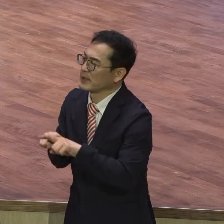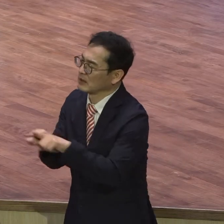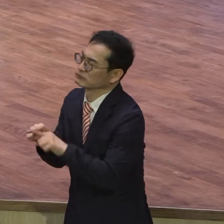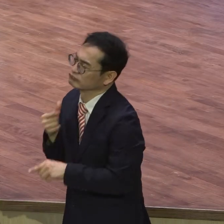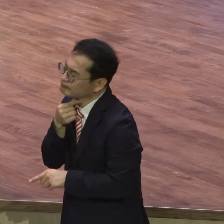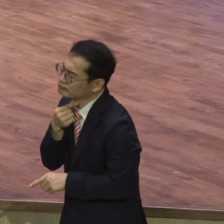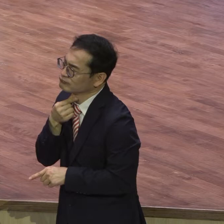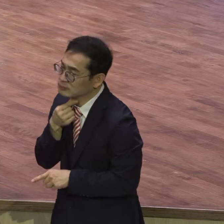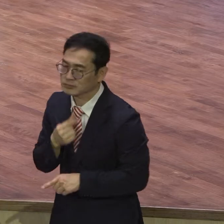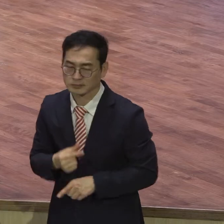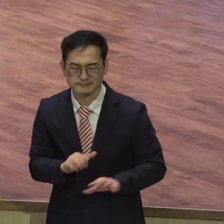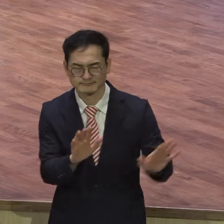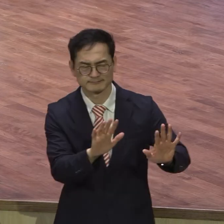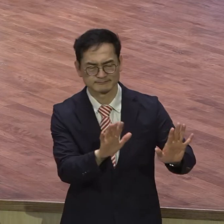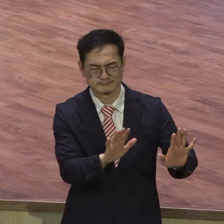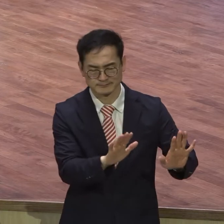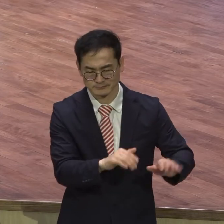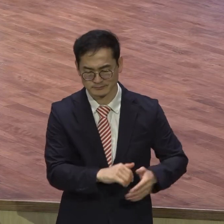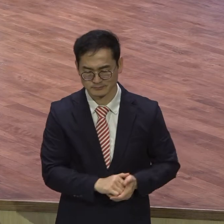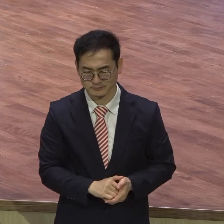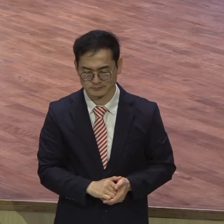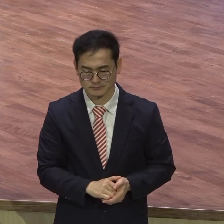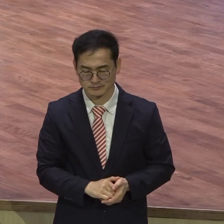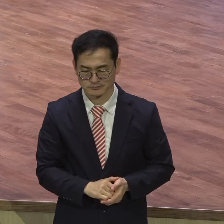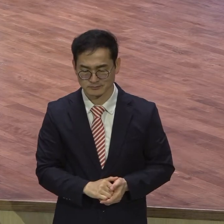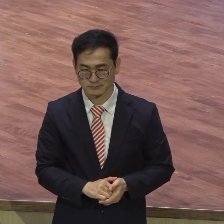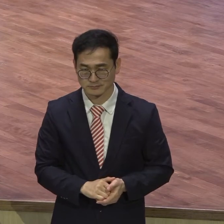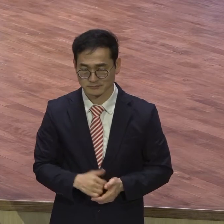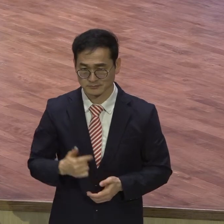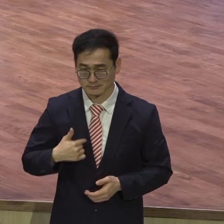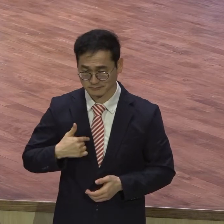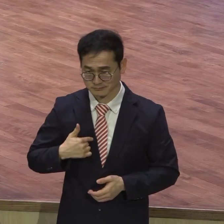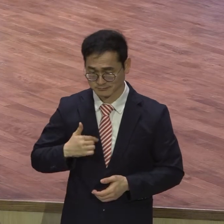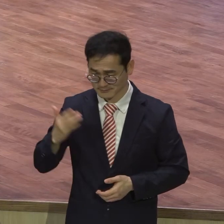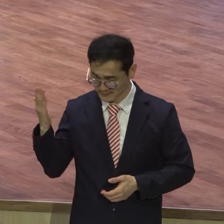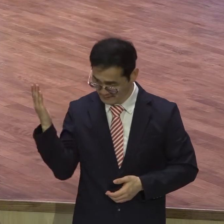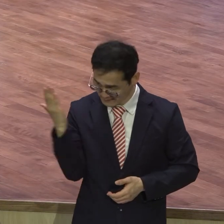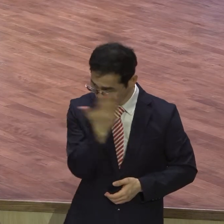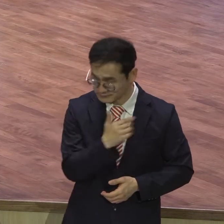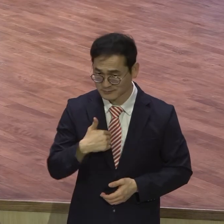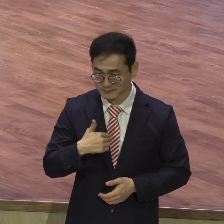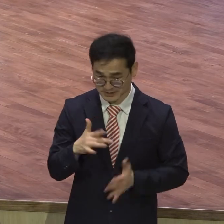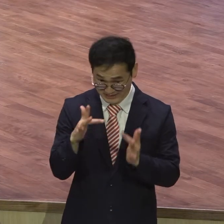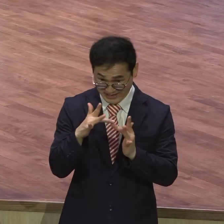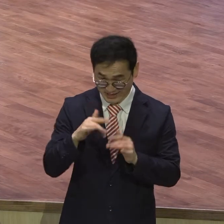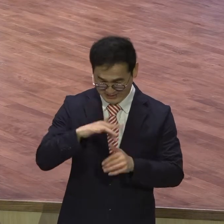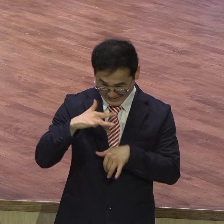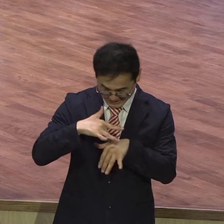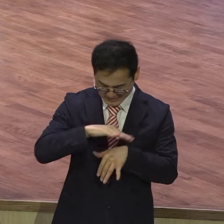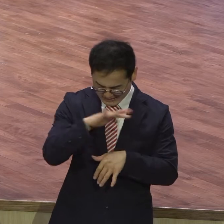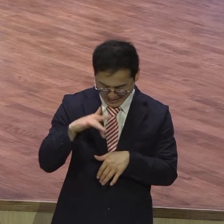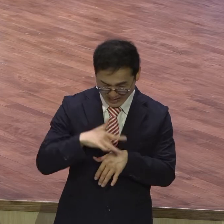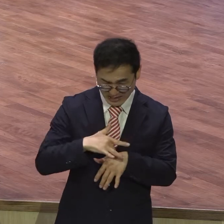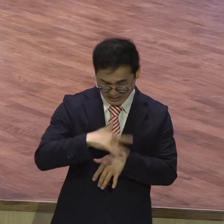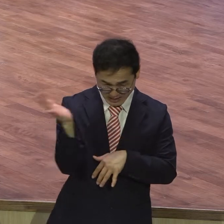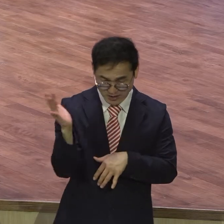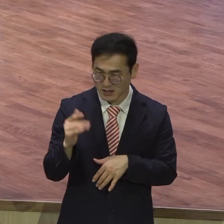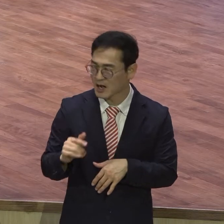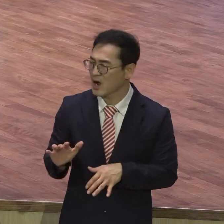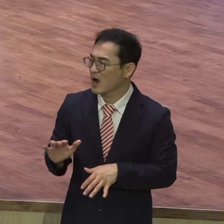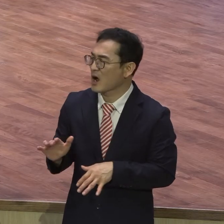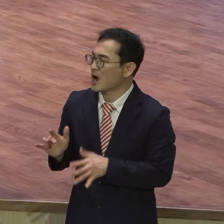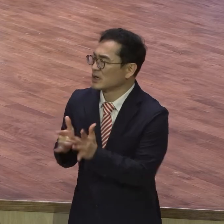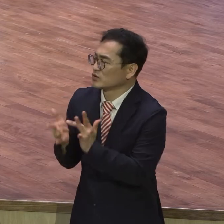허락하지 않았어요 귀신 들렸던 사람 치유를 깨끗하게 받고 정상이 돼가지고 너무 감사해가지고 예수님